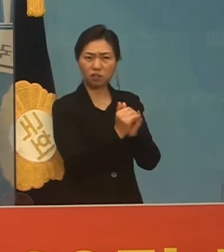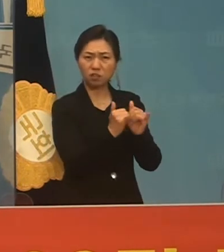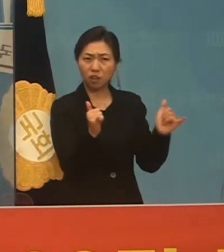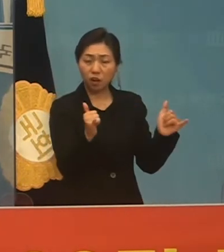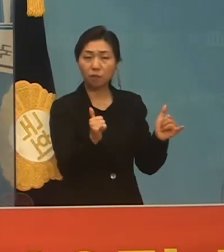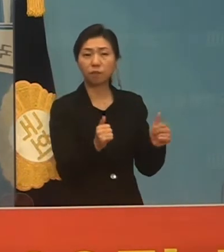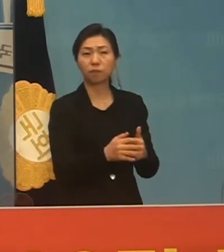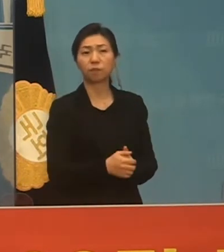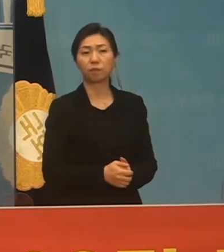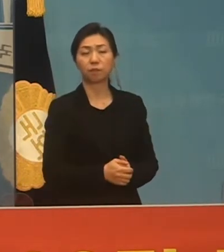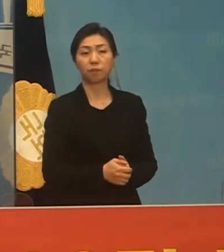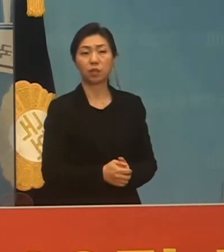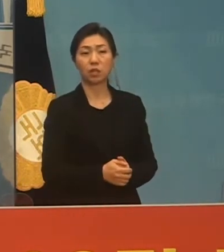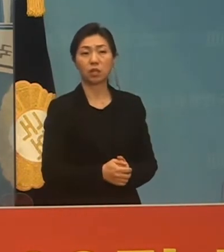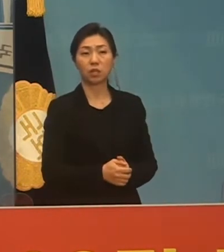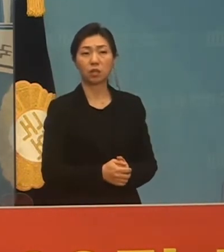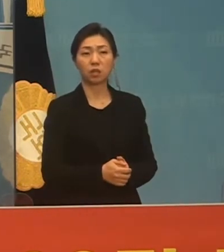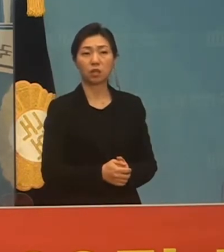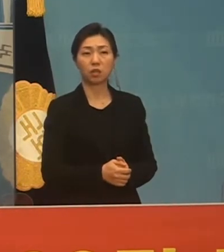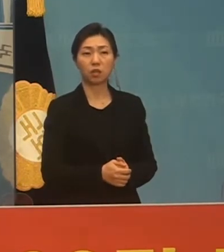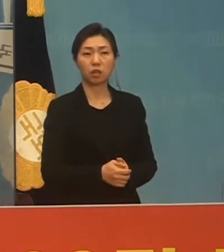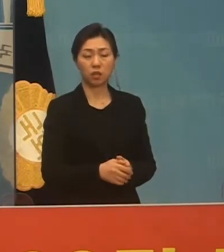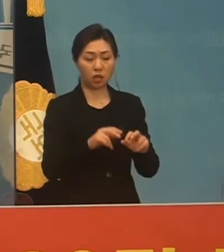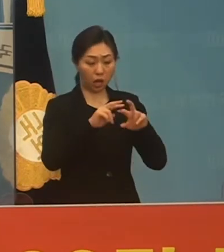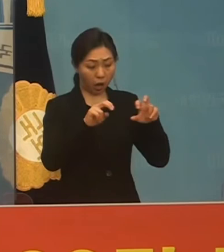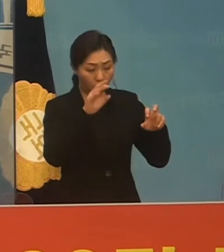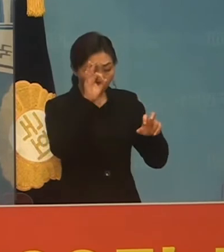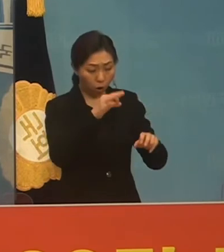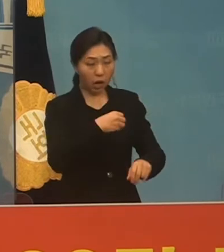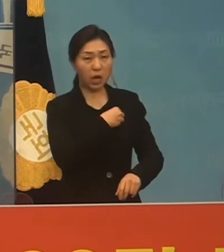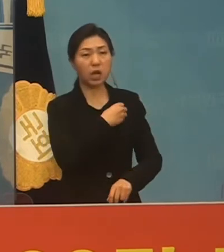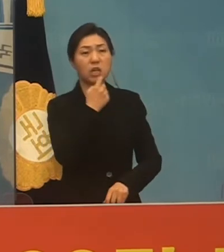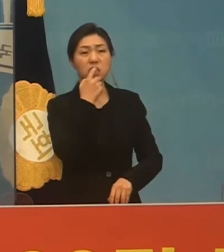전부가 민주노총 조합원이라는 것입니다.